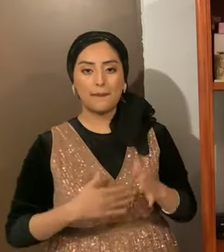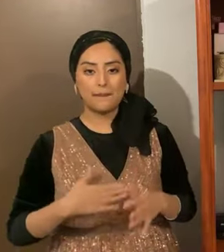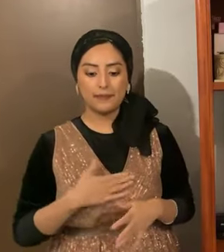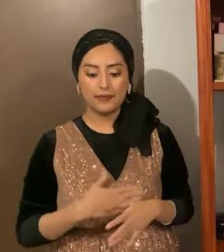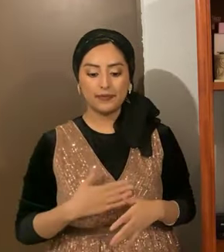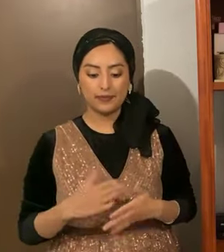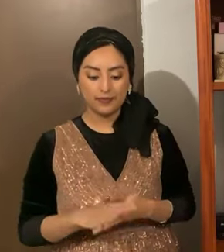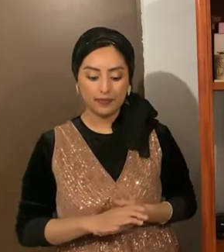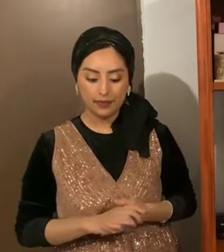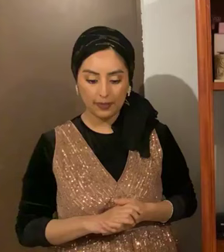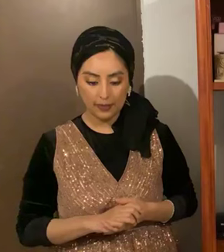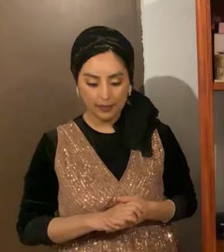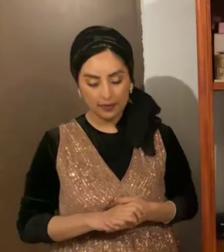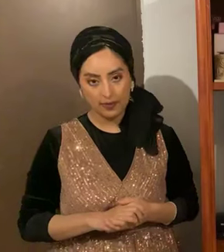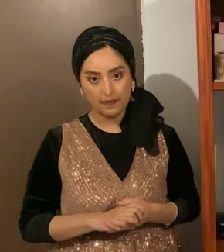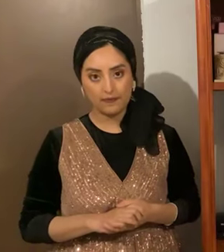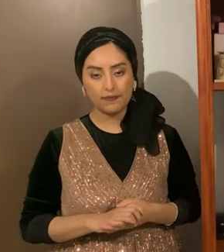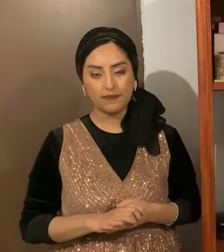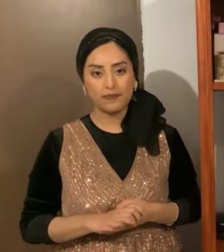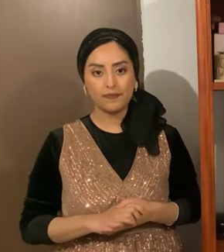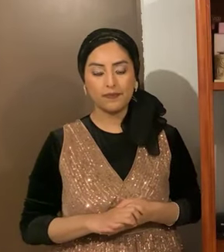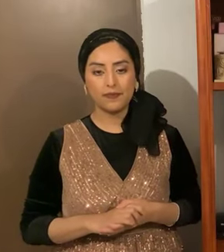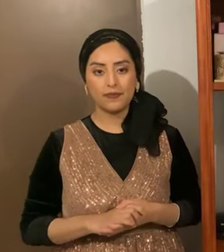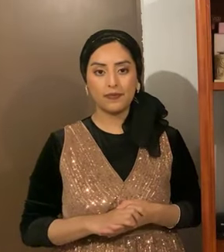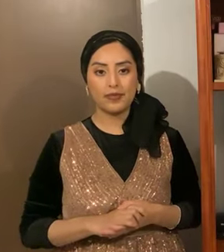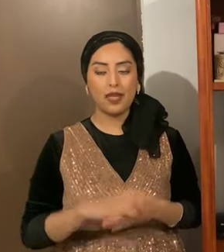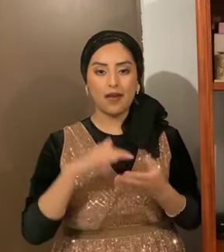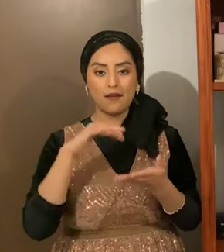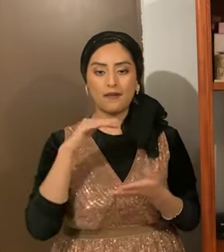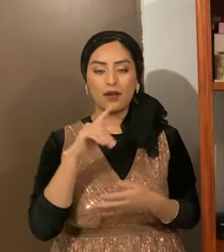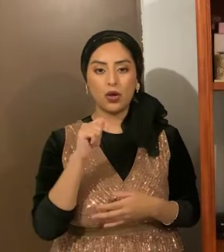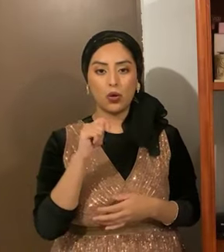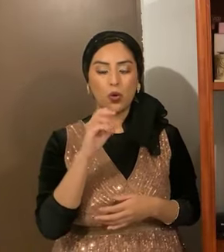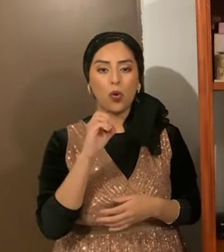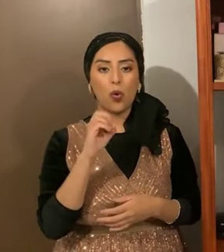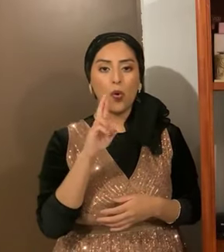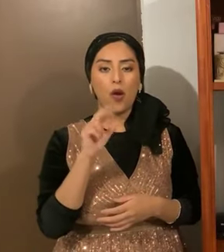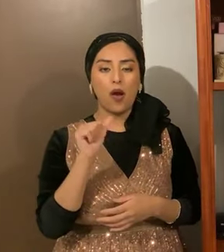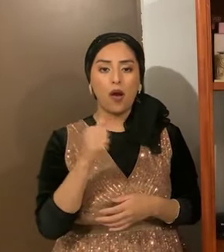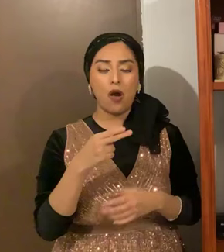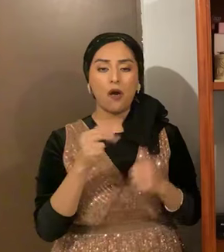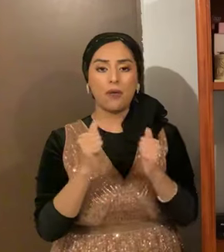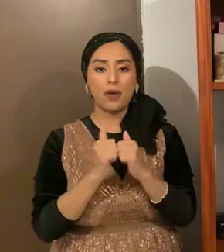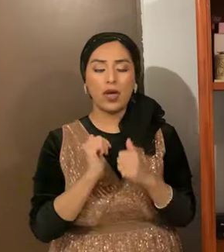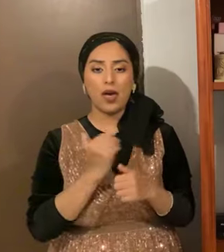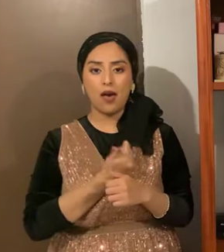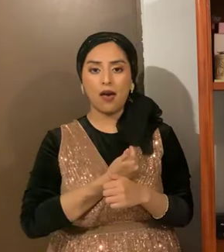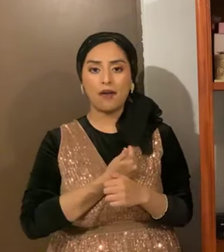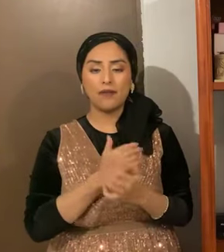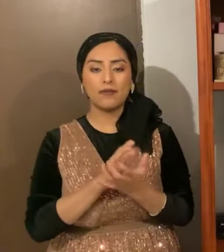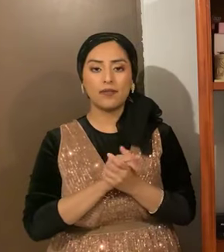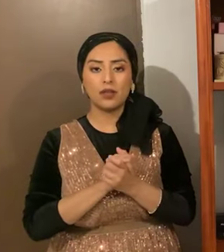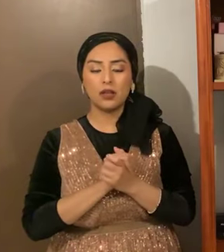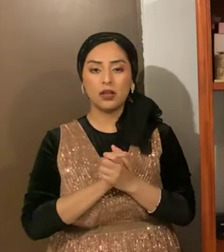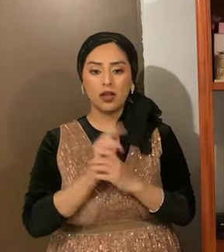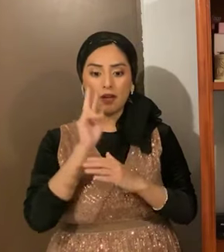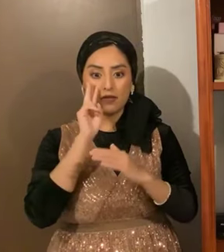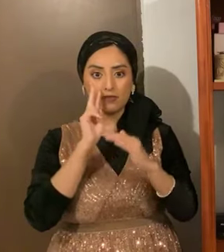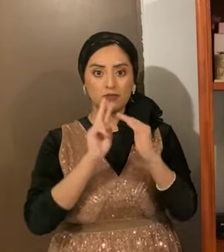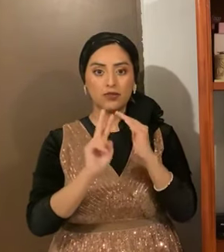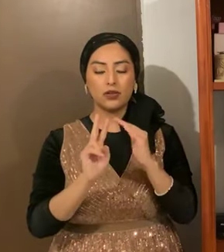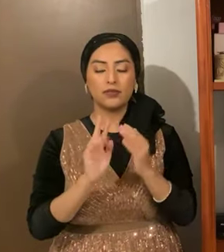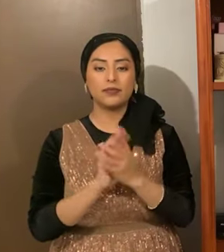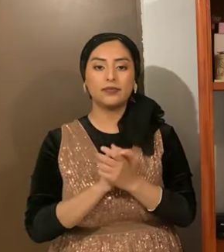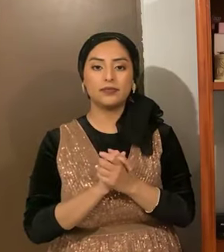para filmar. No es pecado. Estás estudiando Torah con nosotros y señales súper proféticas, diría